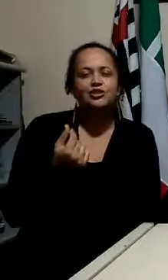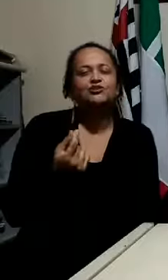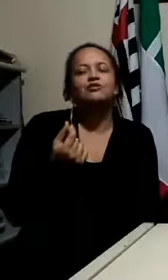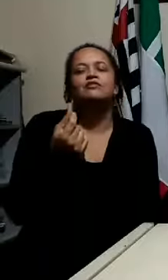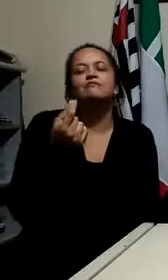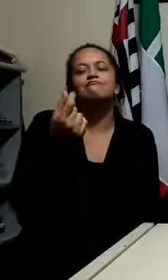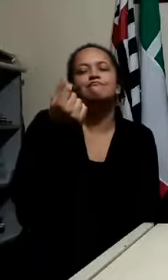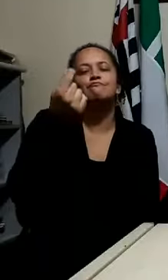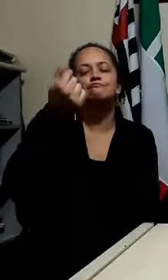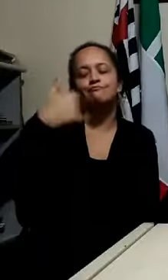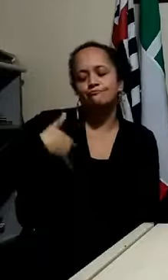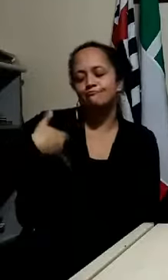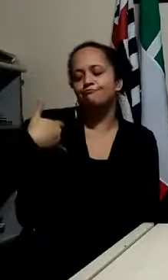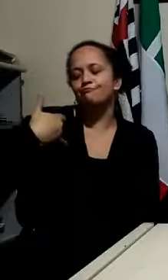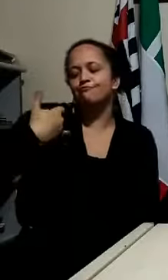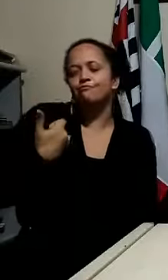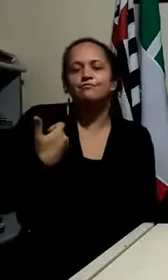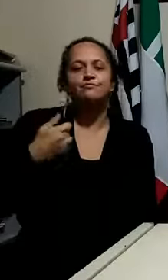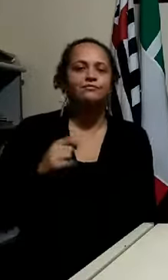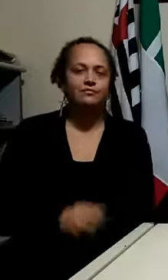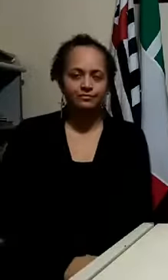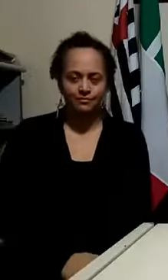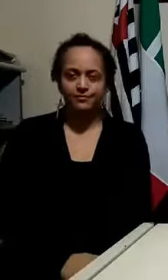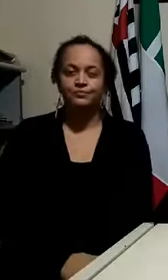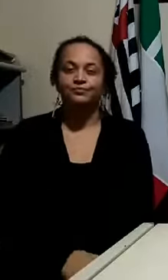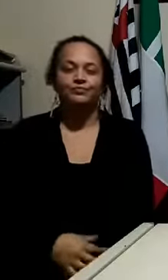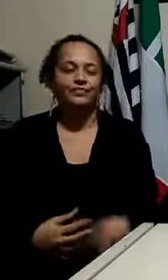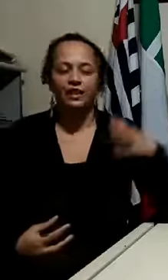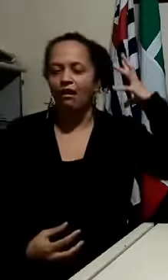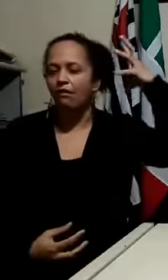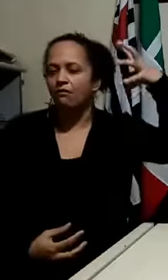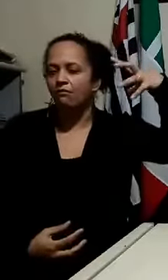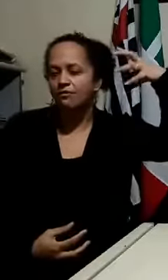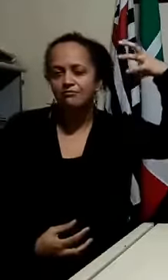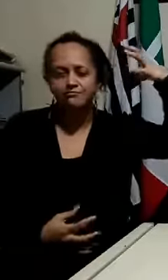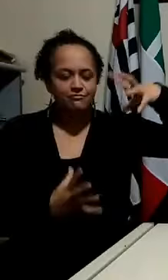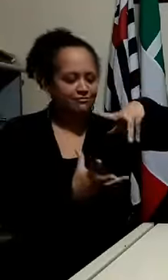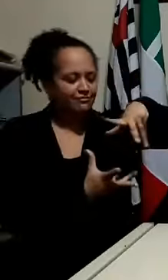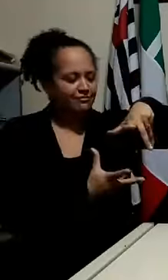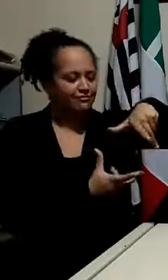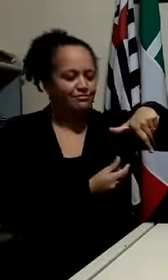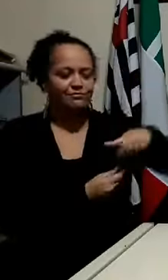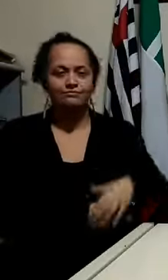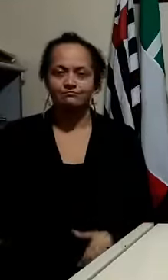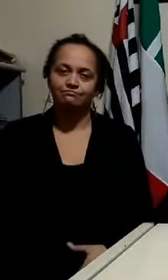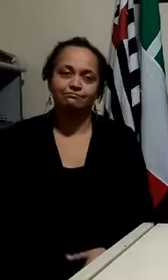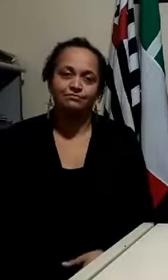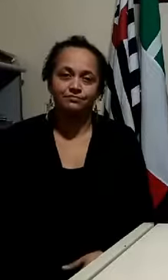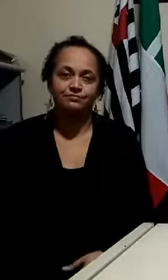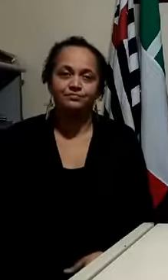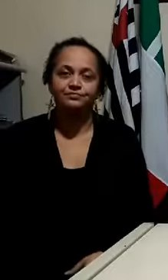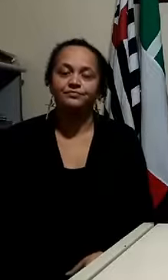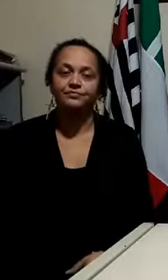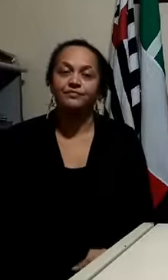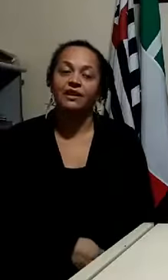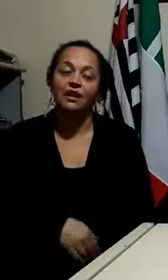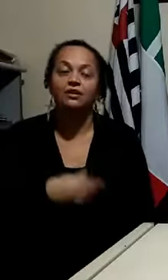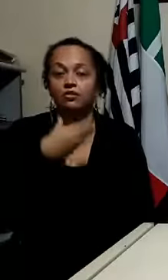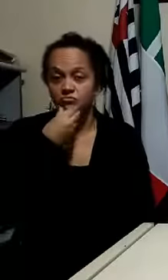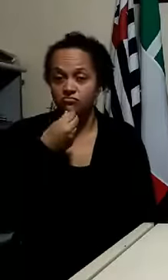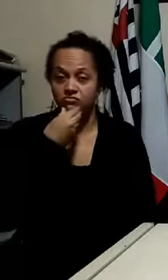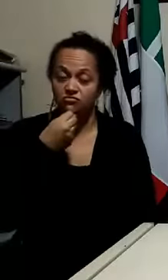da avareza, entendeu? Das paixões desse mundo. E ele preferiu, né,